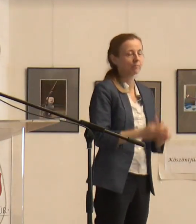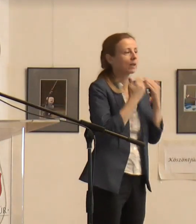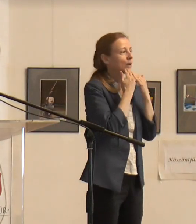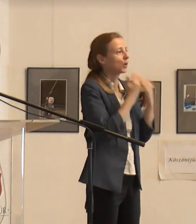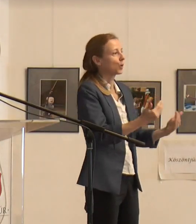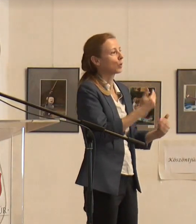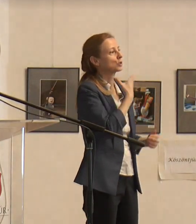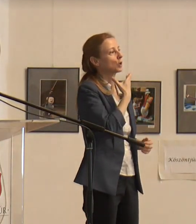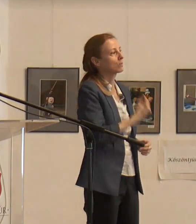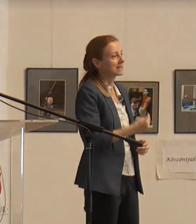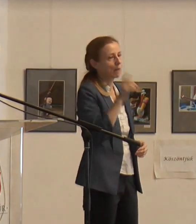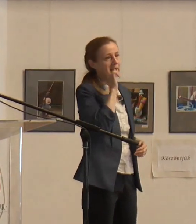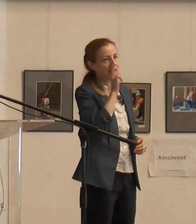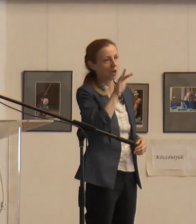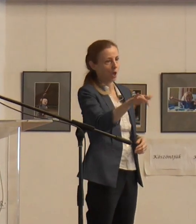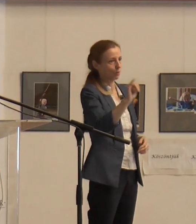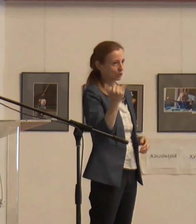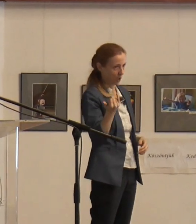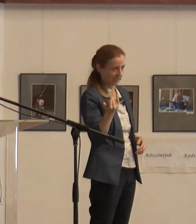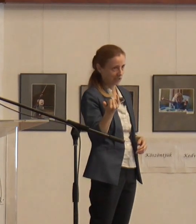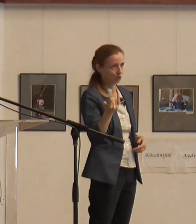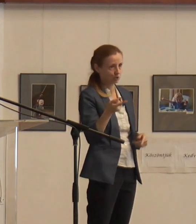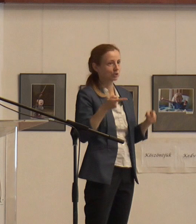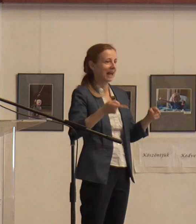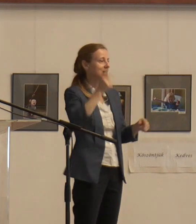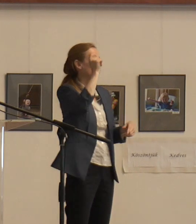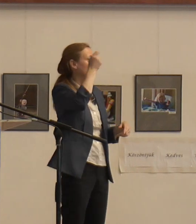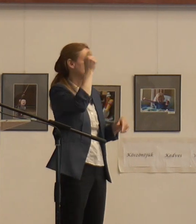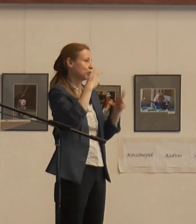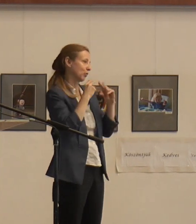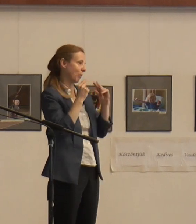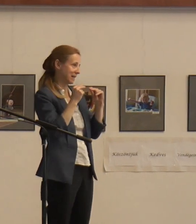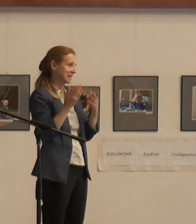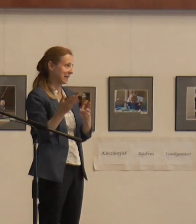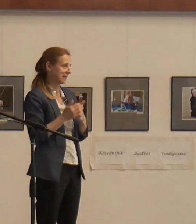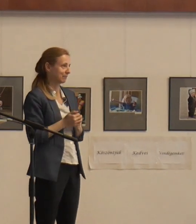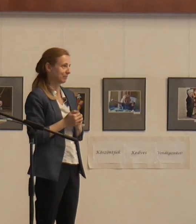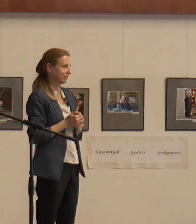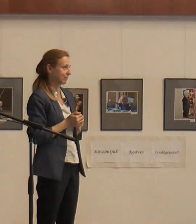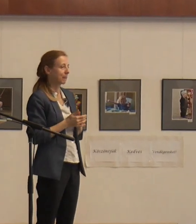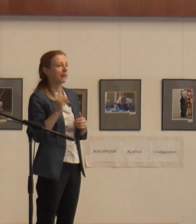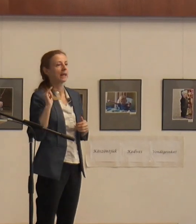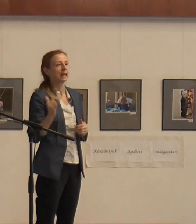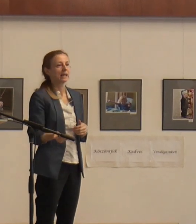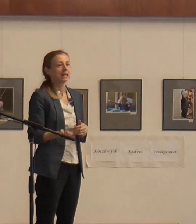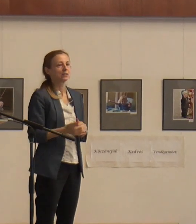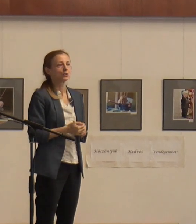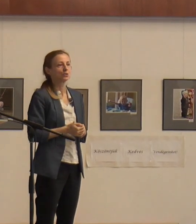Köszönöm szépen Lajosnak is ezt a köszöntő beszédét. És